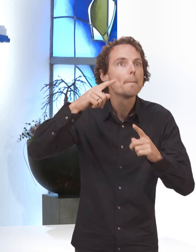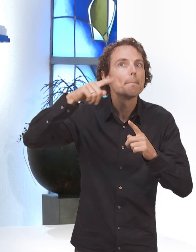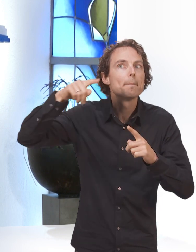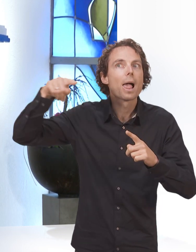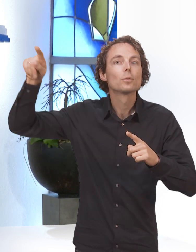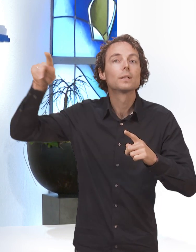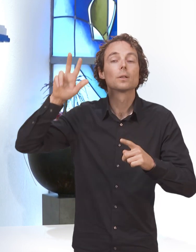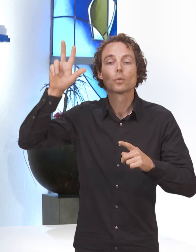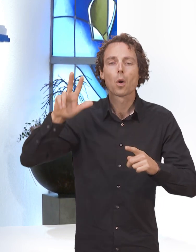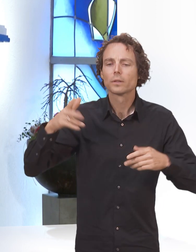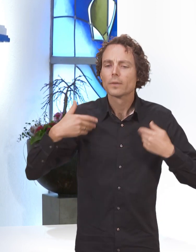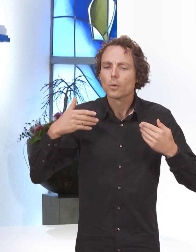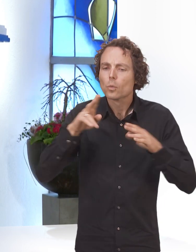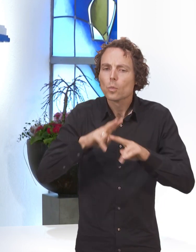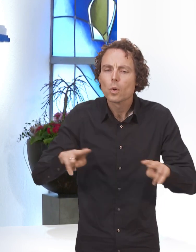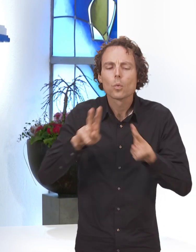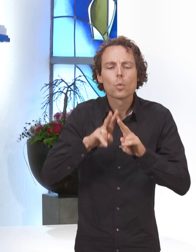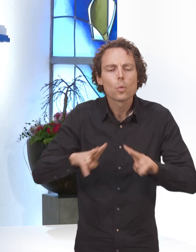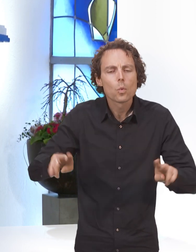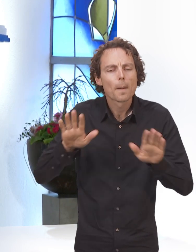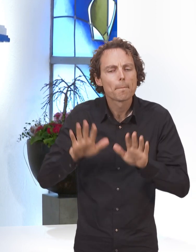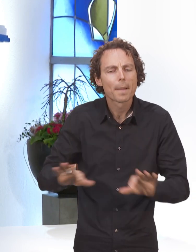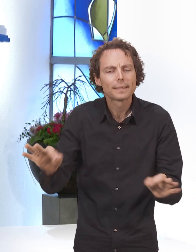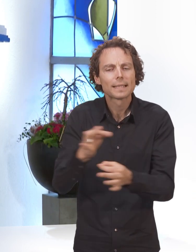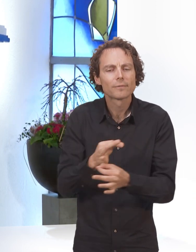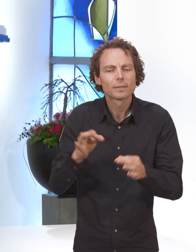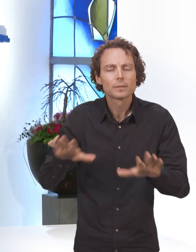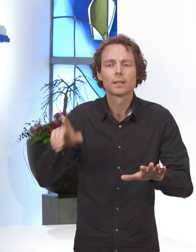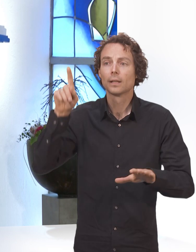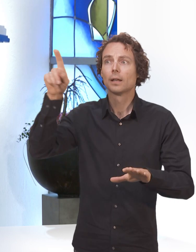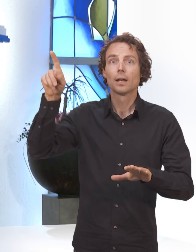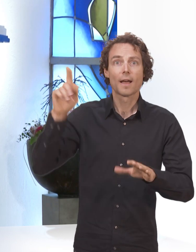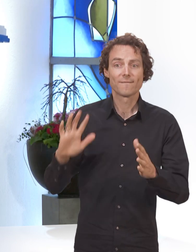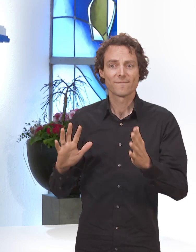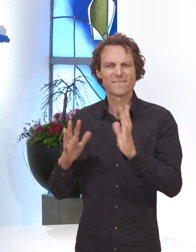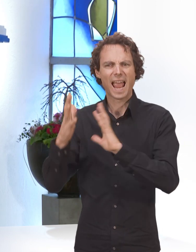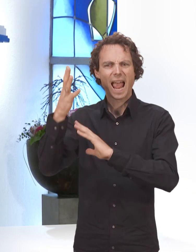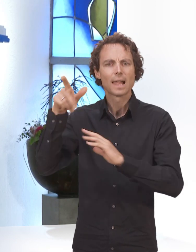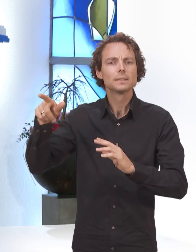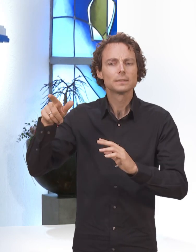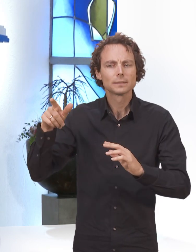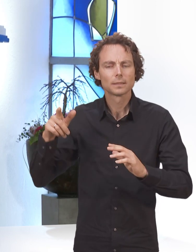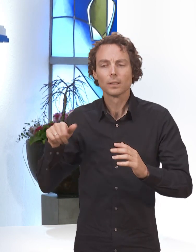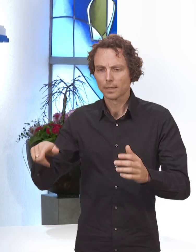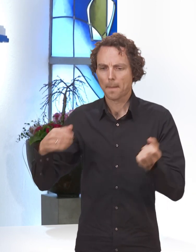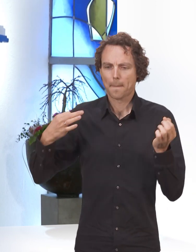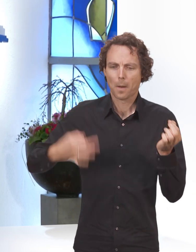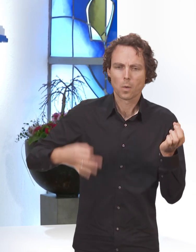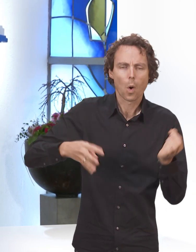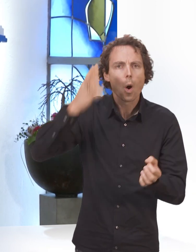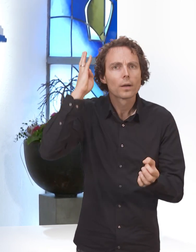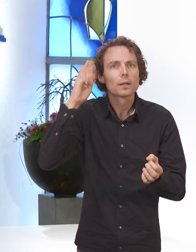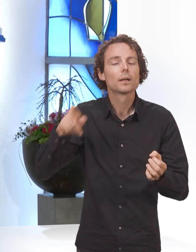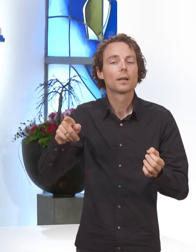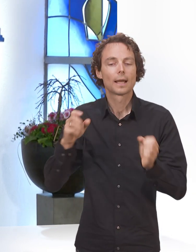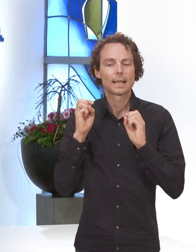schuf er ruhig meditative Melodien. Und weil er der Fels in der Brandung des Universums war, schuf er den Rock. Klassik sollte alle an